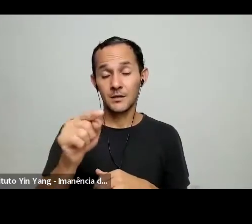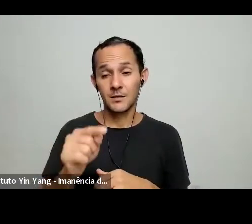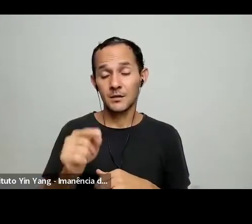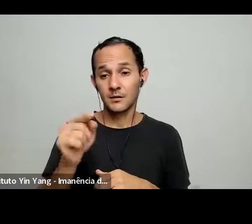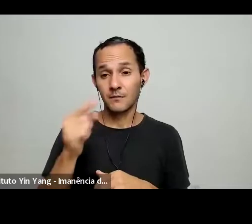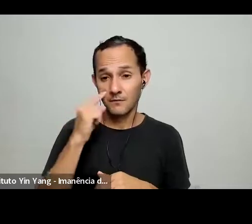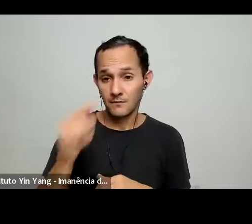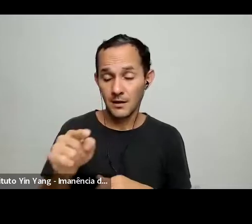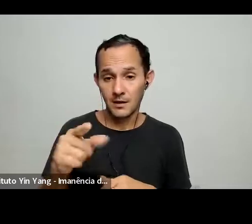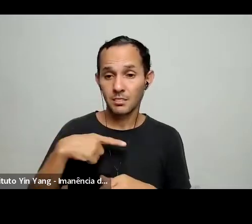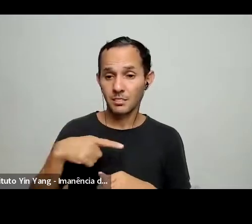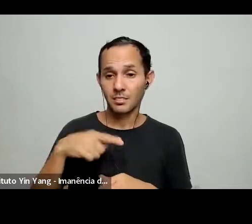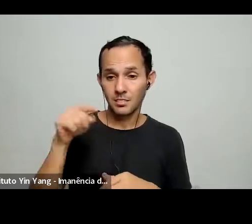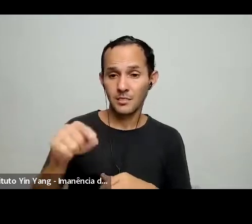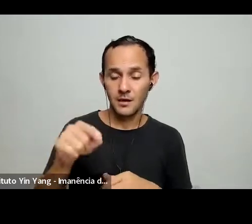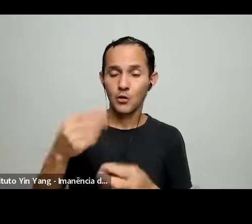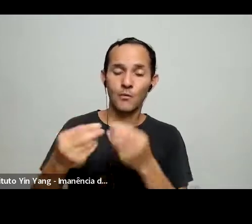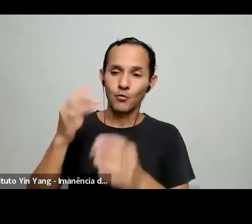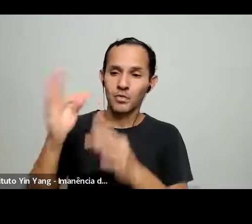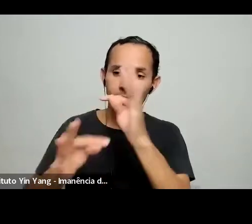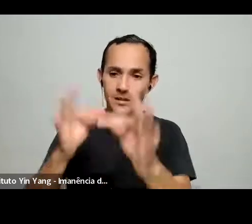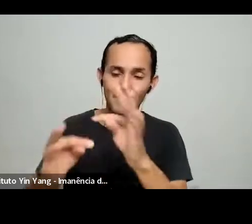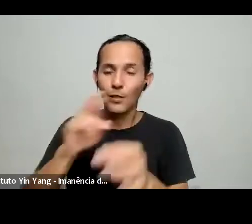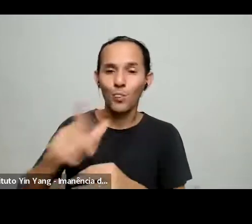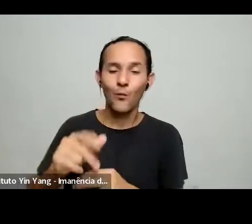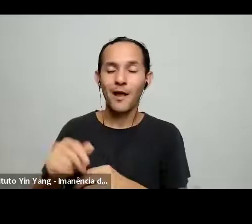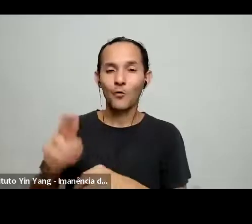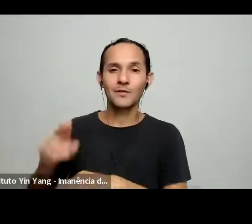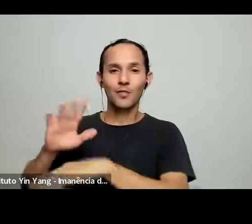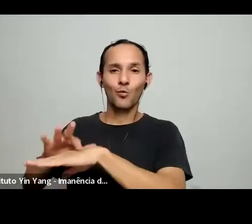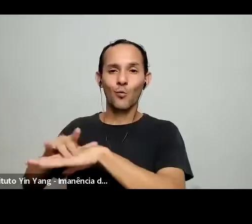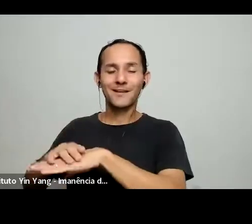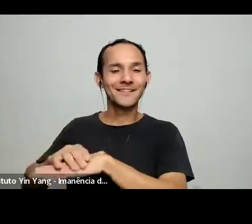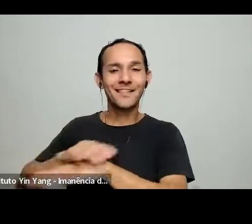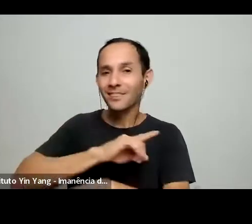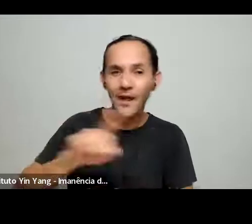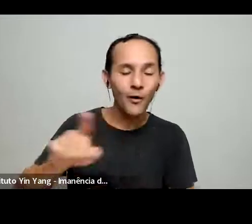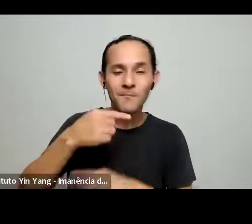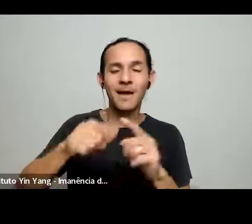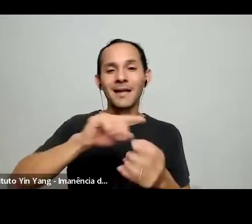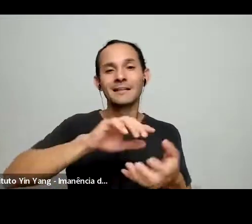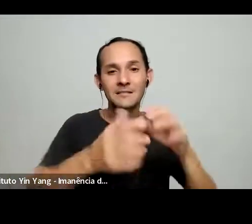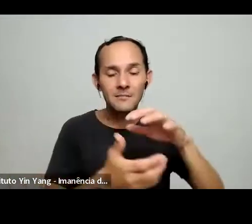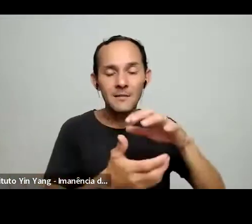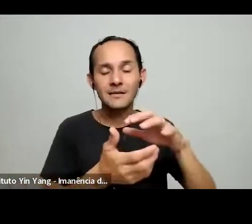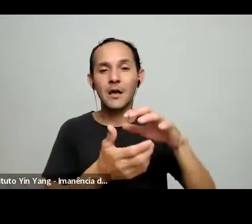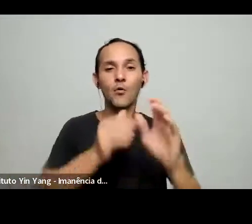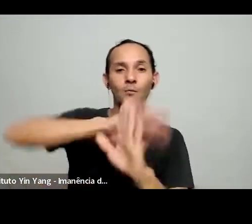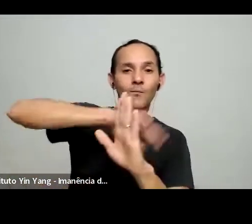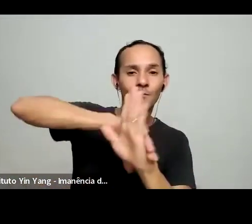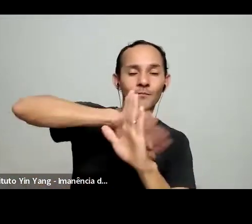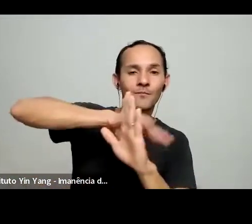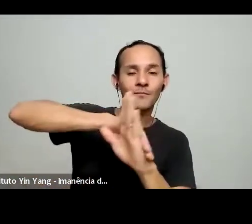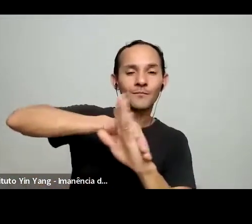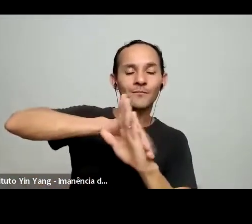encontrar essa individualização do tratamento que não é pela doença, mas por uma dimensão da causa que não está na dimensão